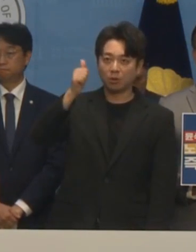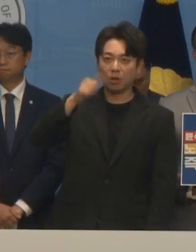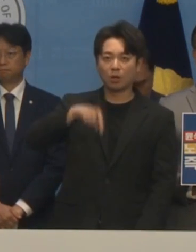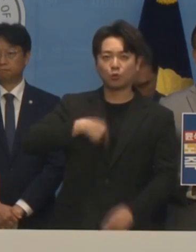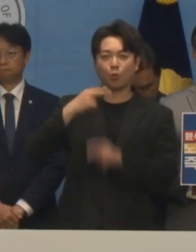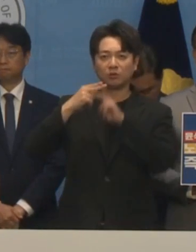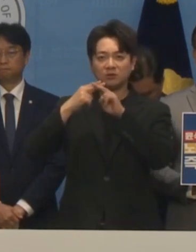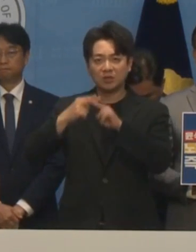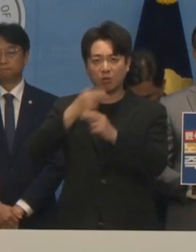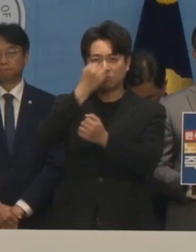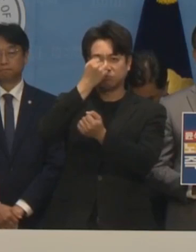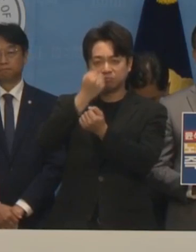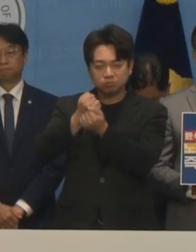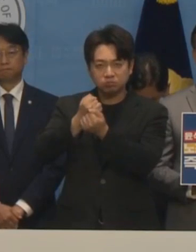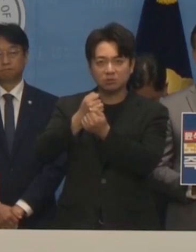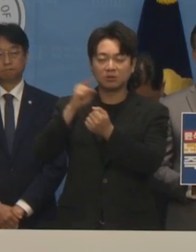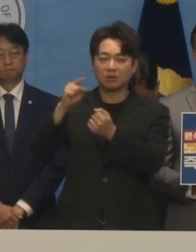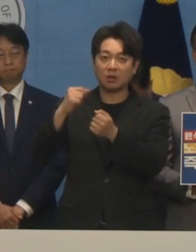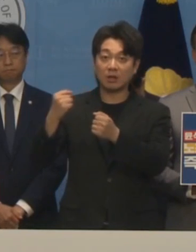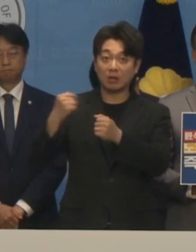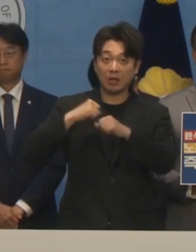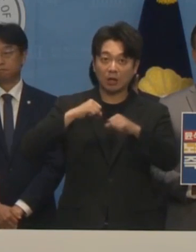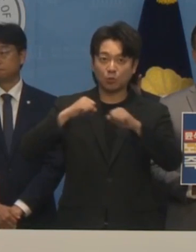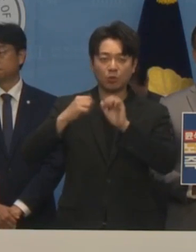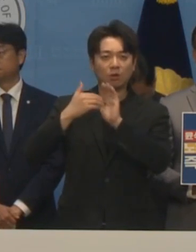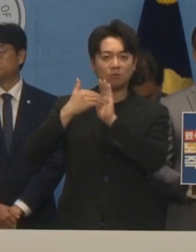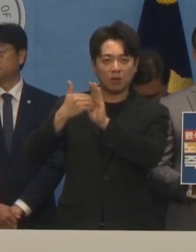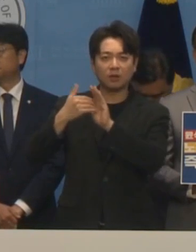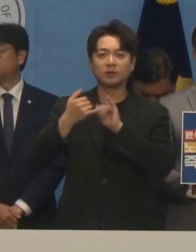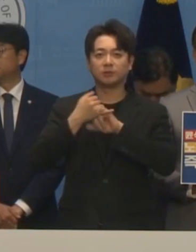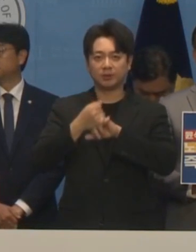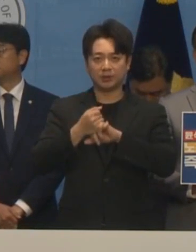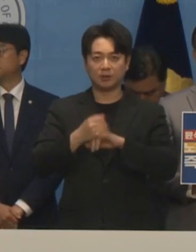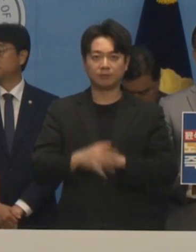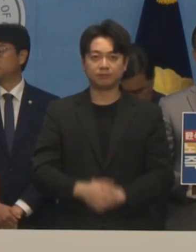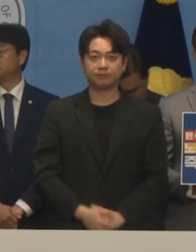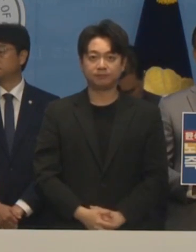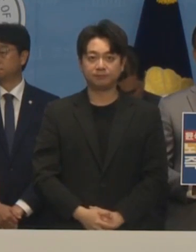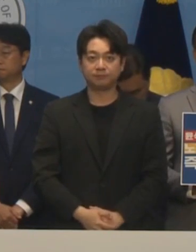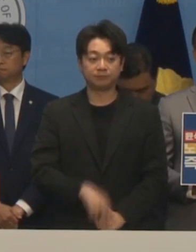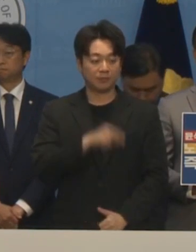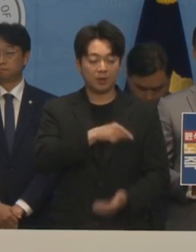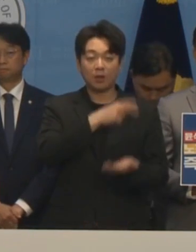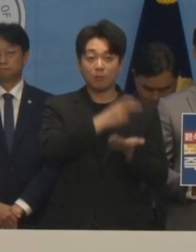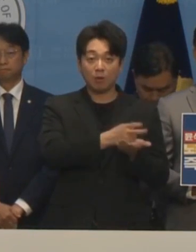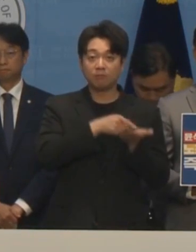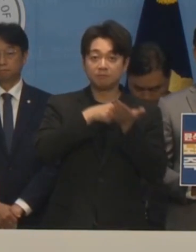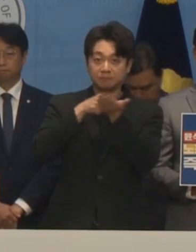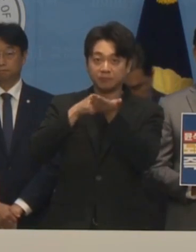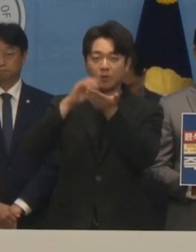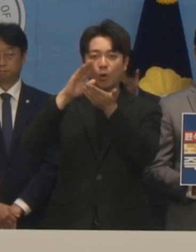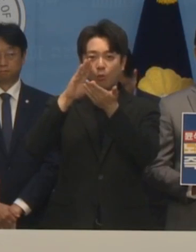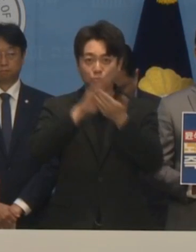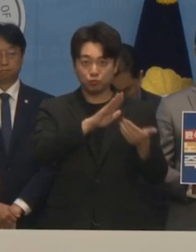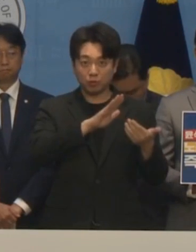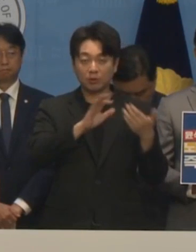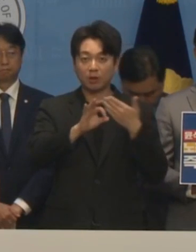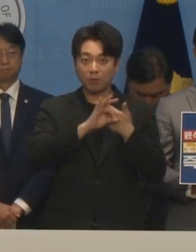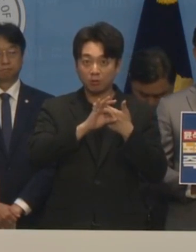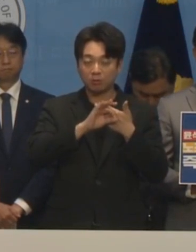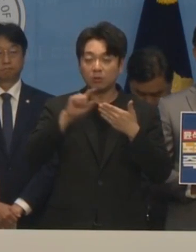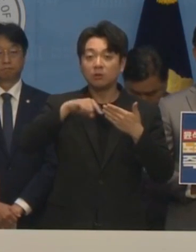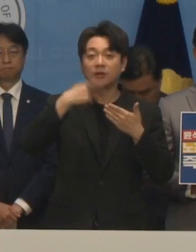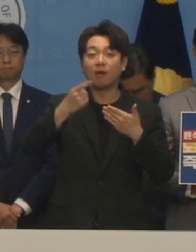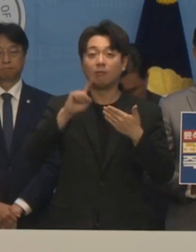만행을 좌시하지 않을 것입니다. 노조법 2, 3조 개정에 대한 거부권이 진행된다면 그 다음은 대통령